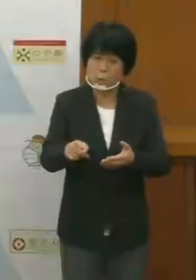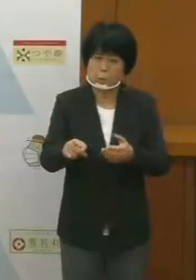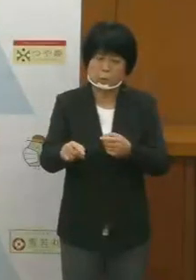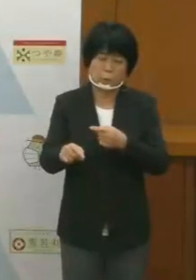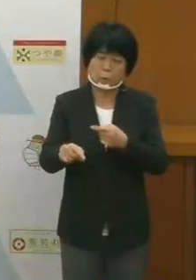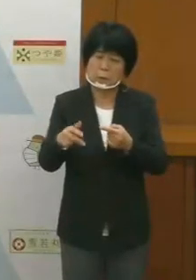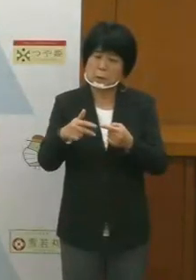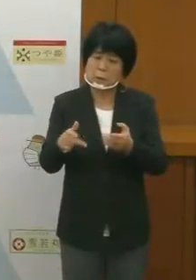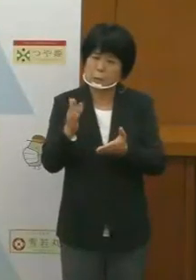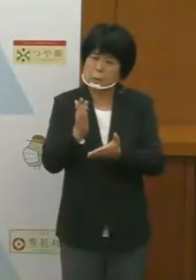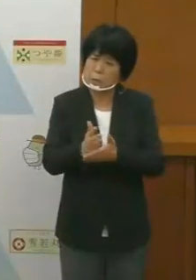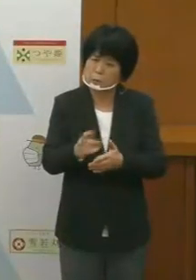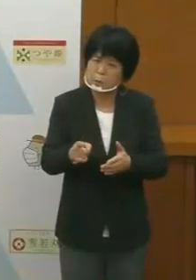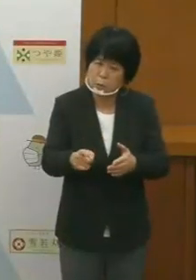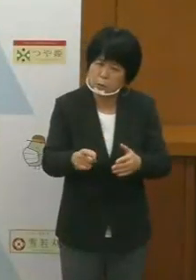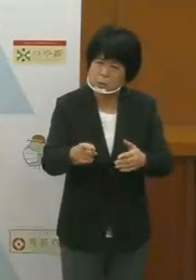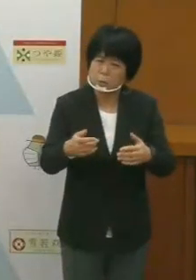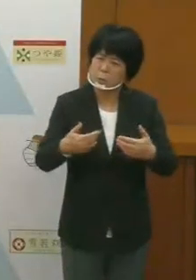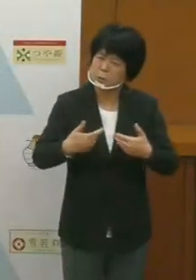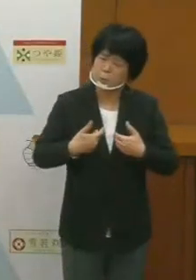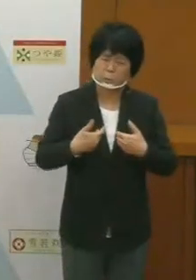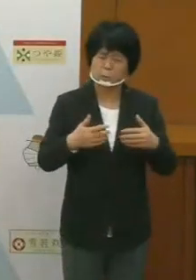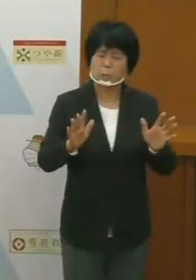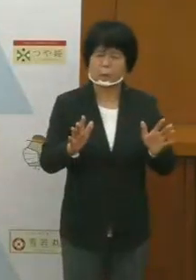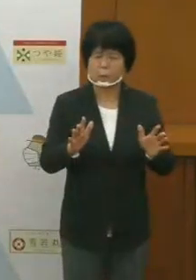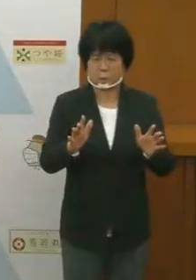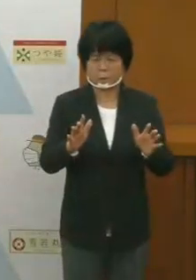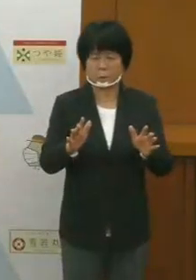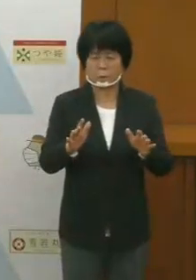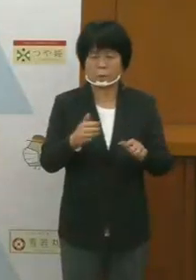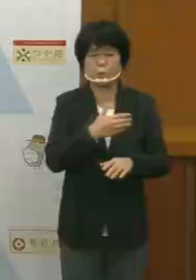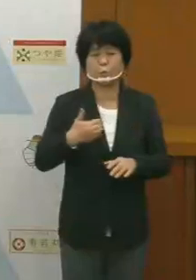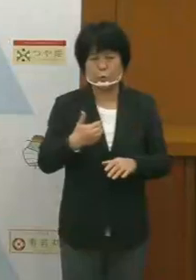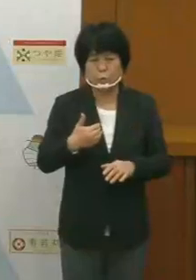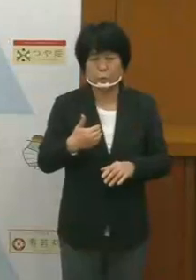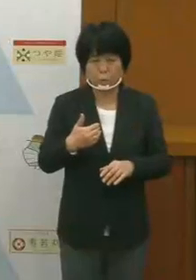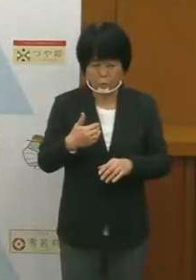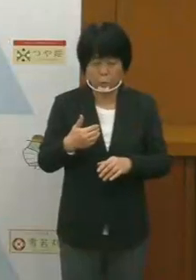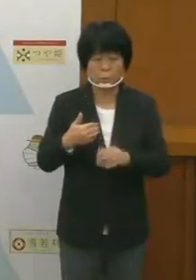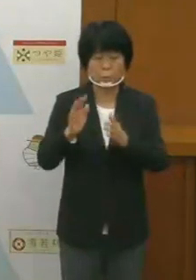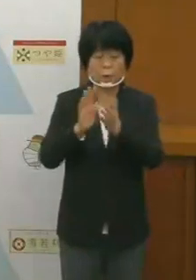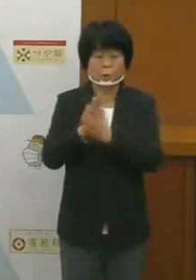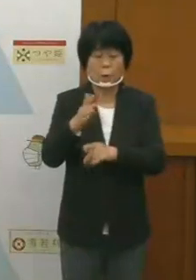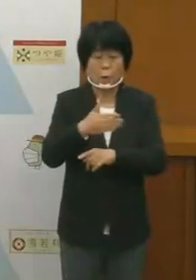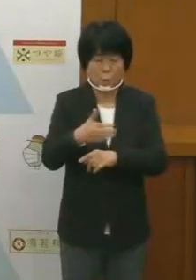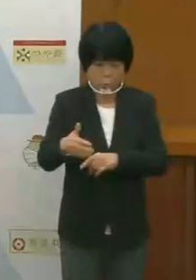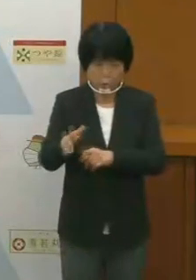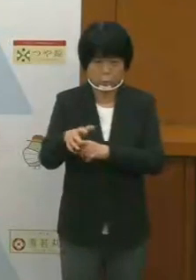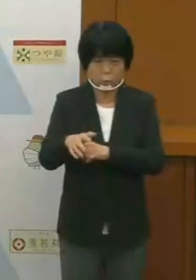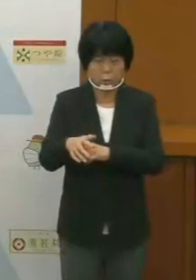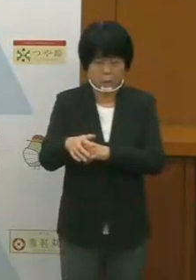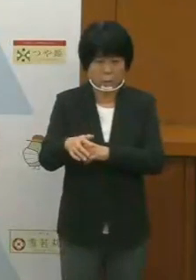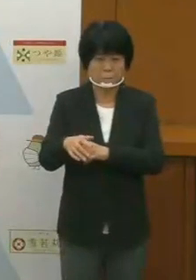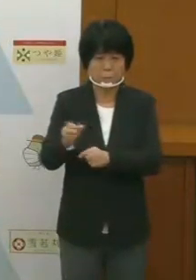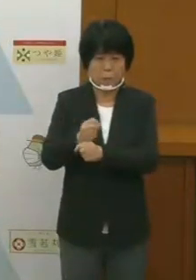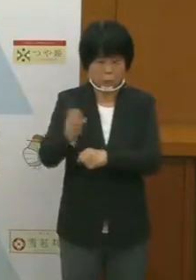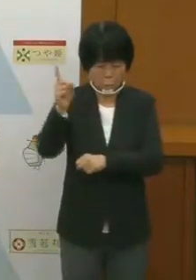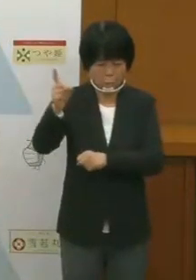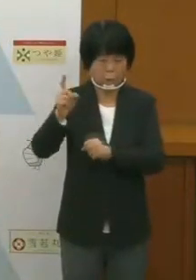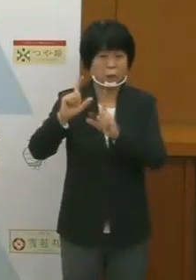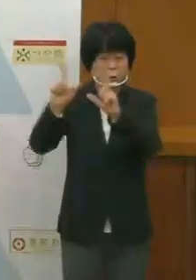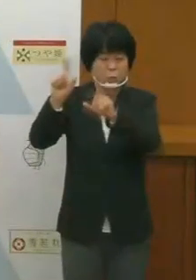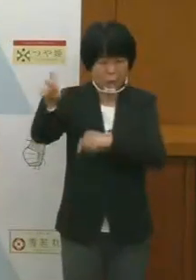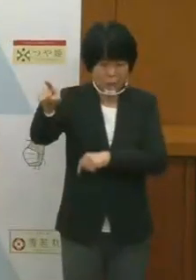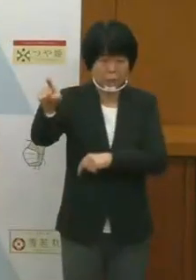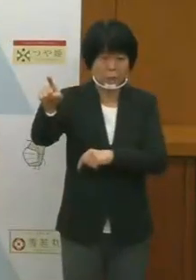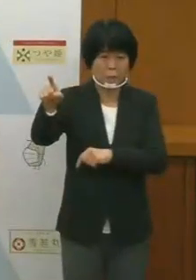止などが必要な状況にはないとの考えを農林水産省に伝え、農林水産